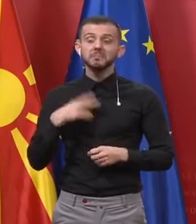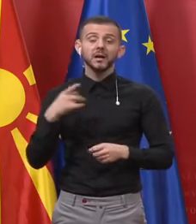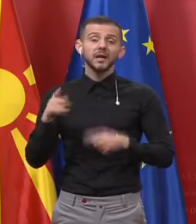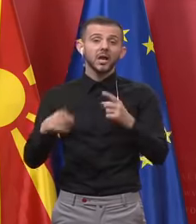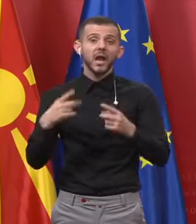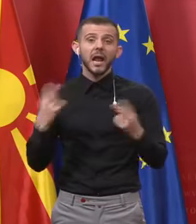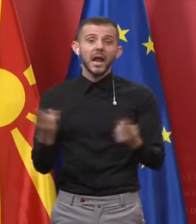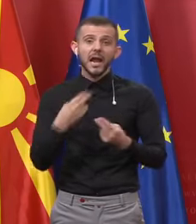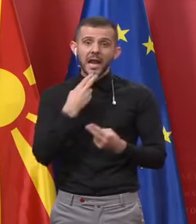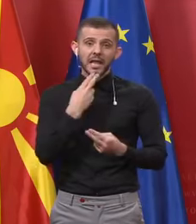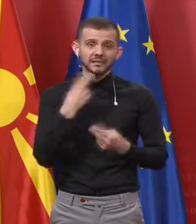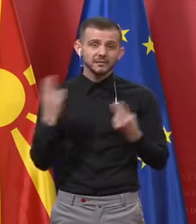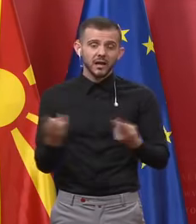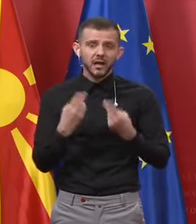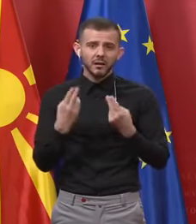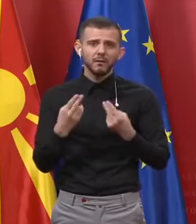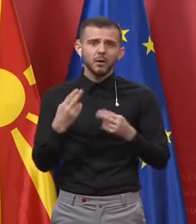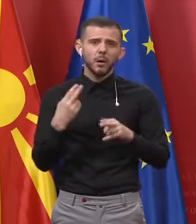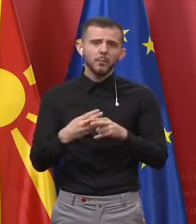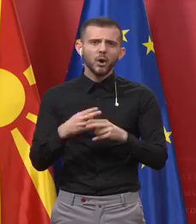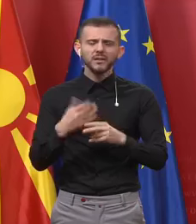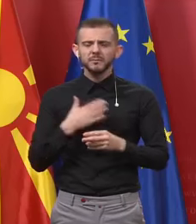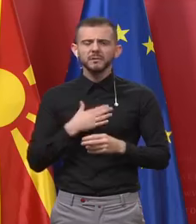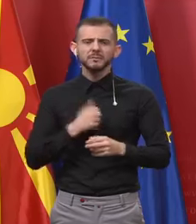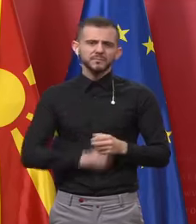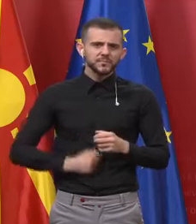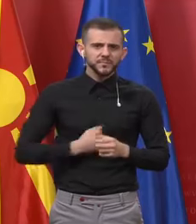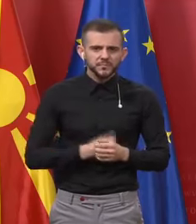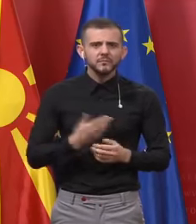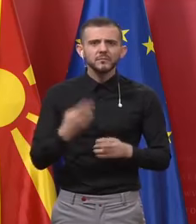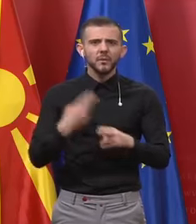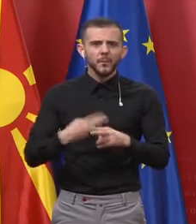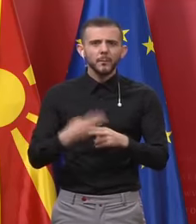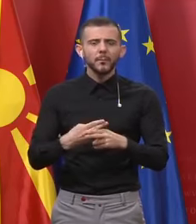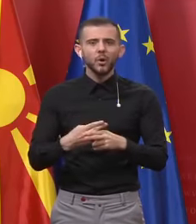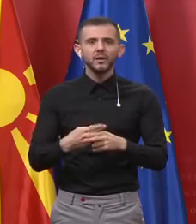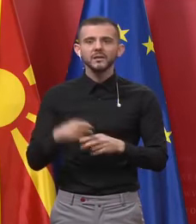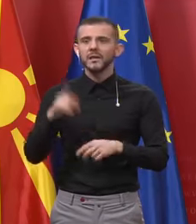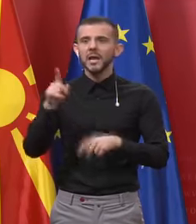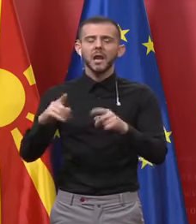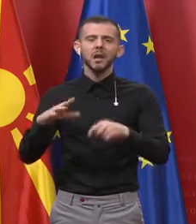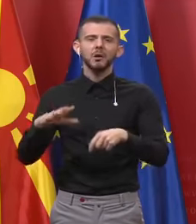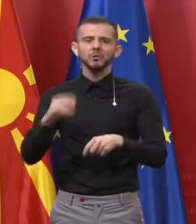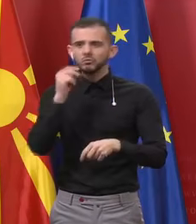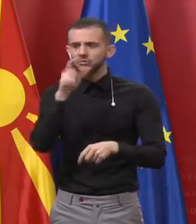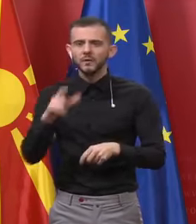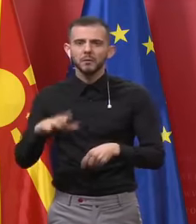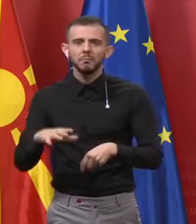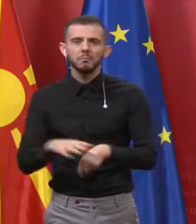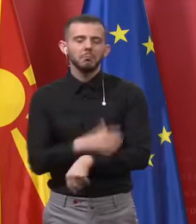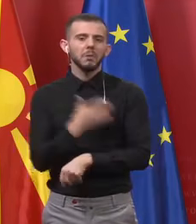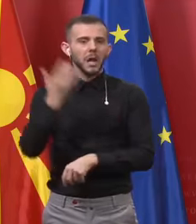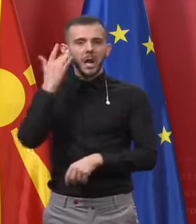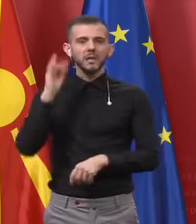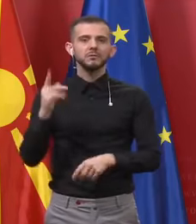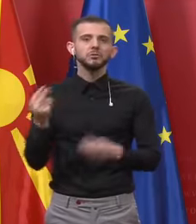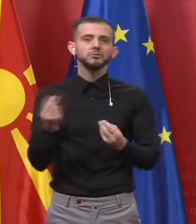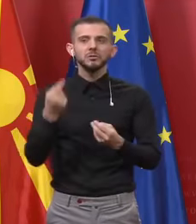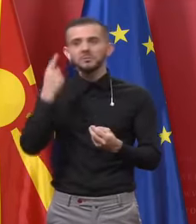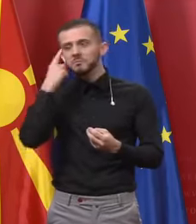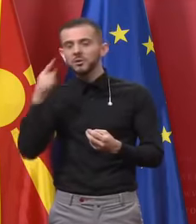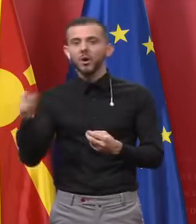на гастроинтестинални тегоби, кои што пациентот практично не ги не регистрира, ниту обрнува внимание, заради тоа што не може да асоцира